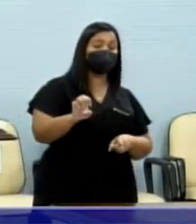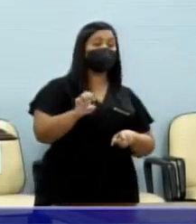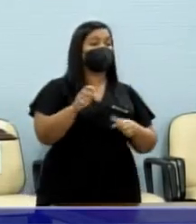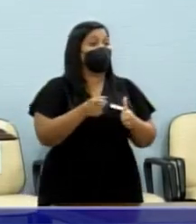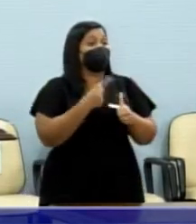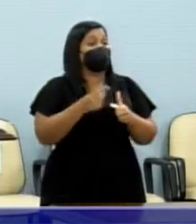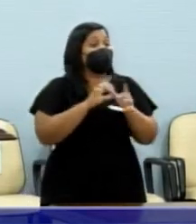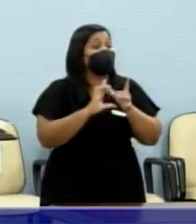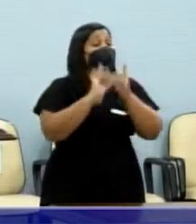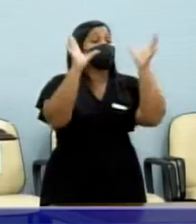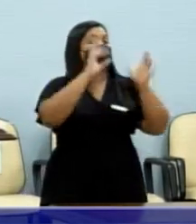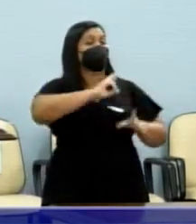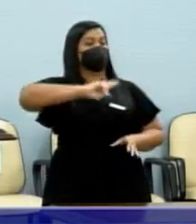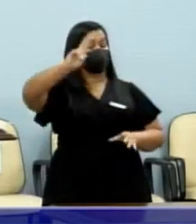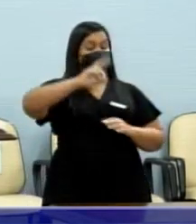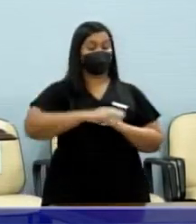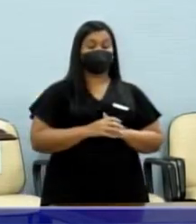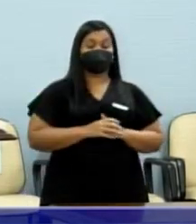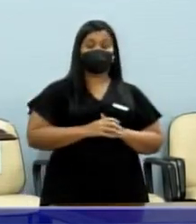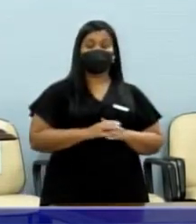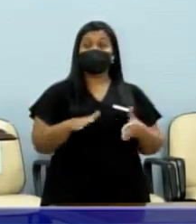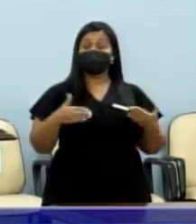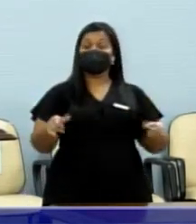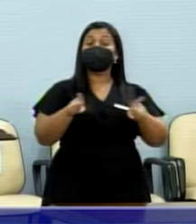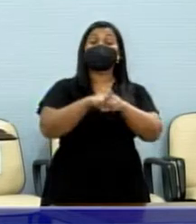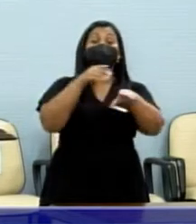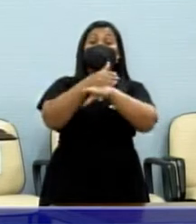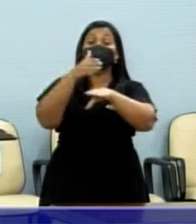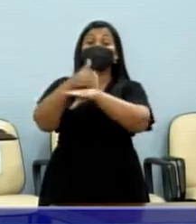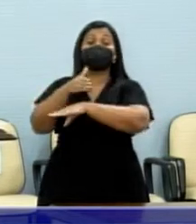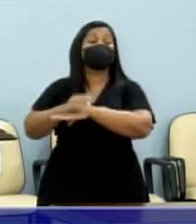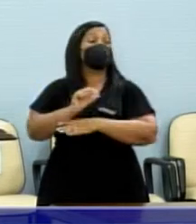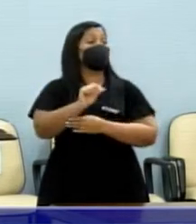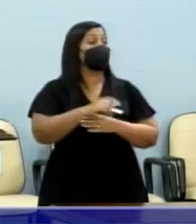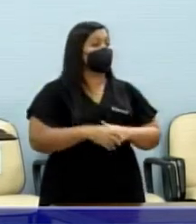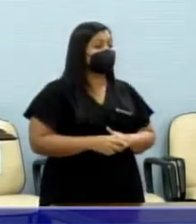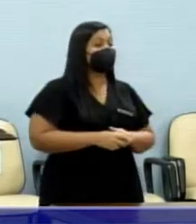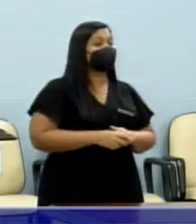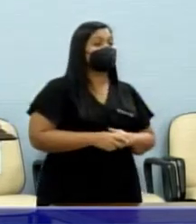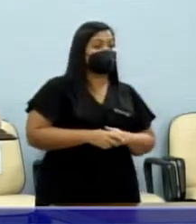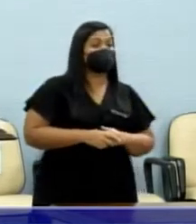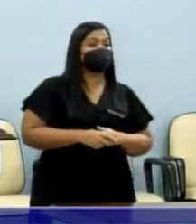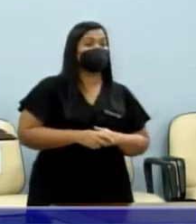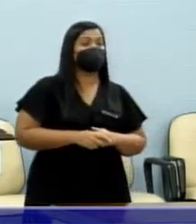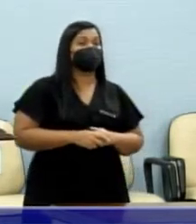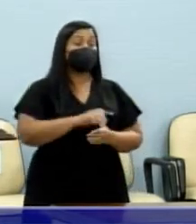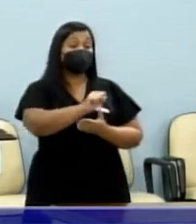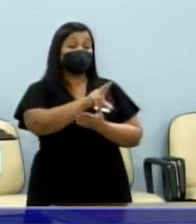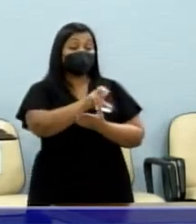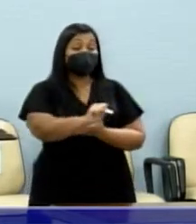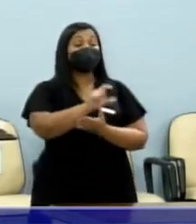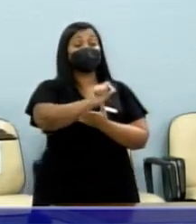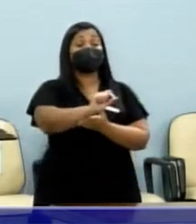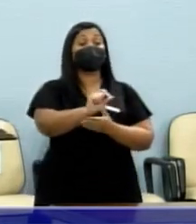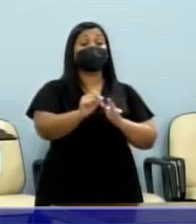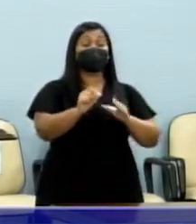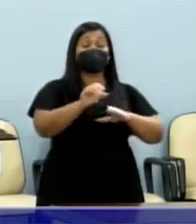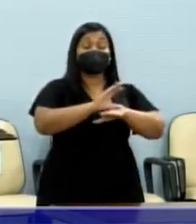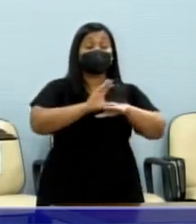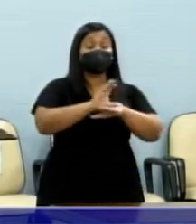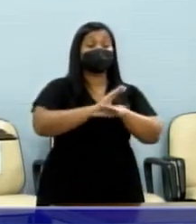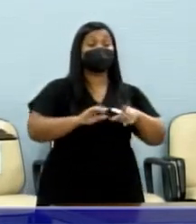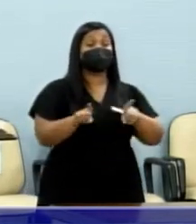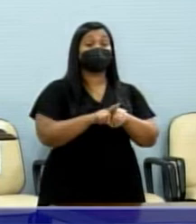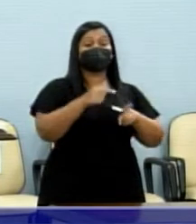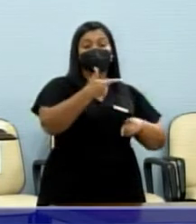projeto de liberdade religiosa. A participação na criação do SUS na Constituinte e, principalmente, a resistência durante